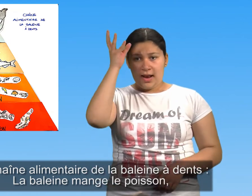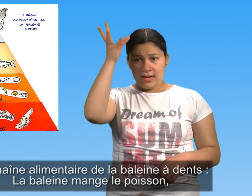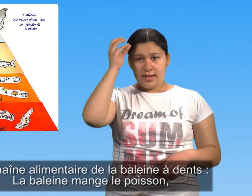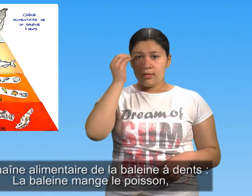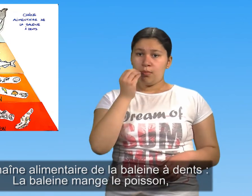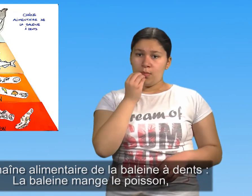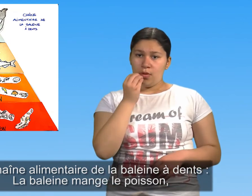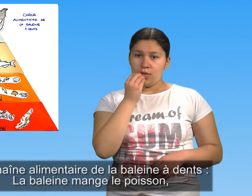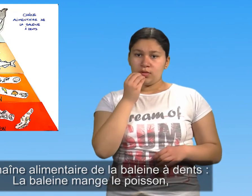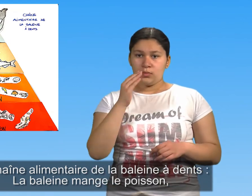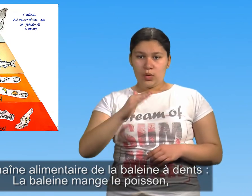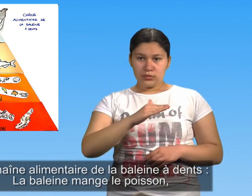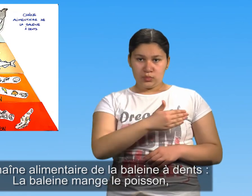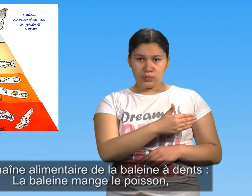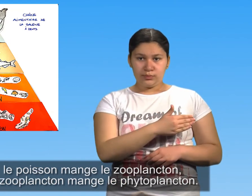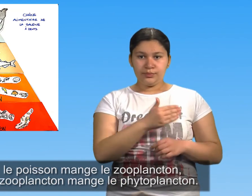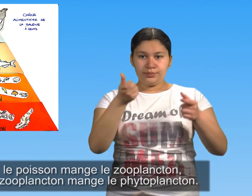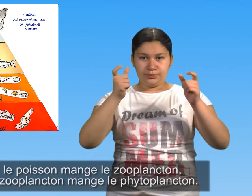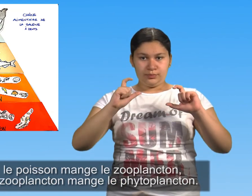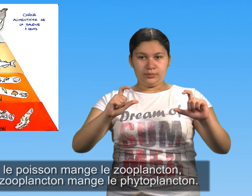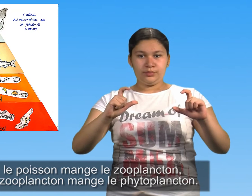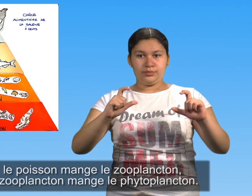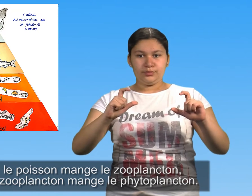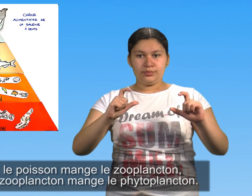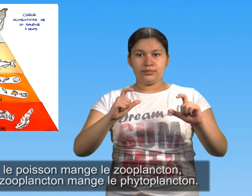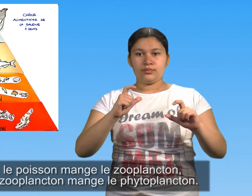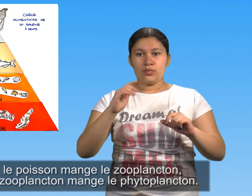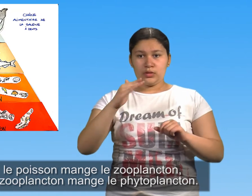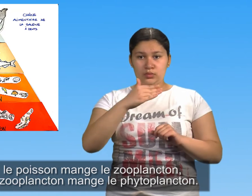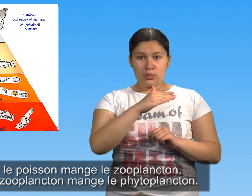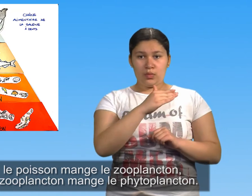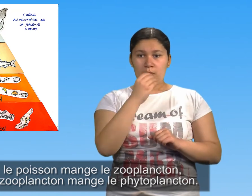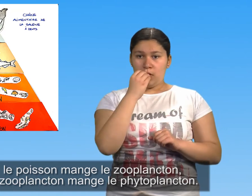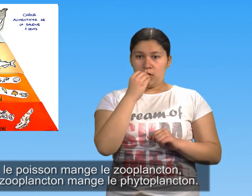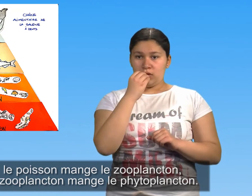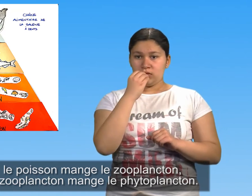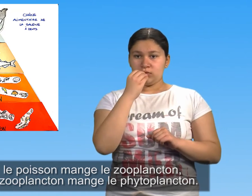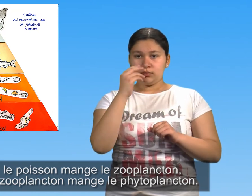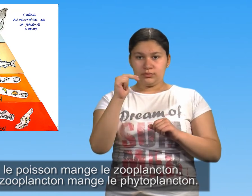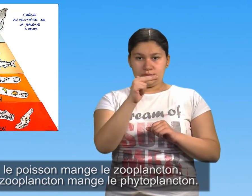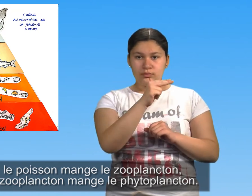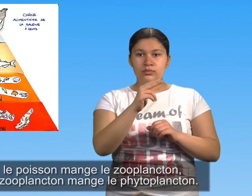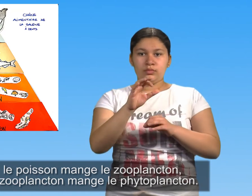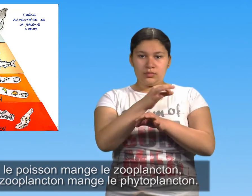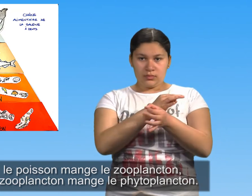La baleine mange le poisson. Le poisson mange le zooplancton.